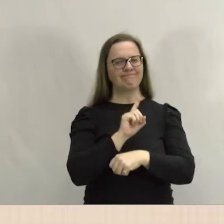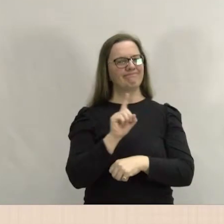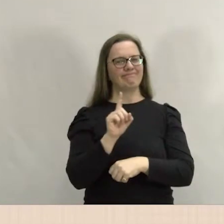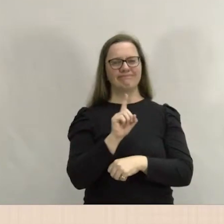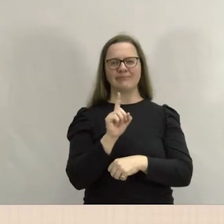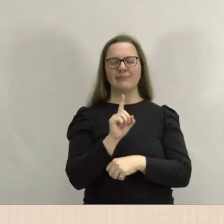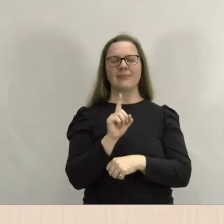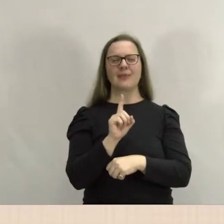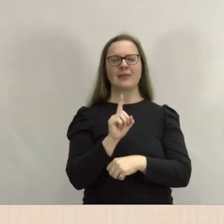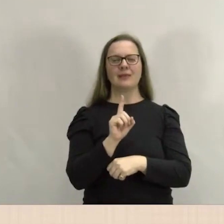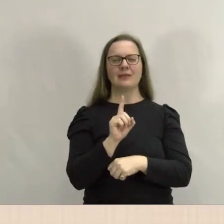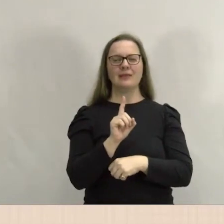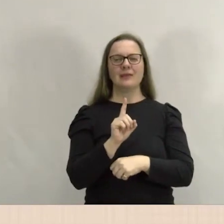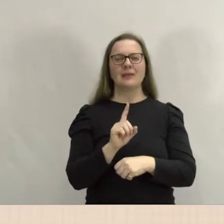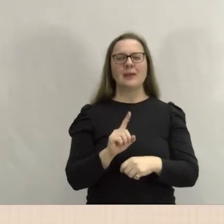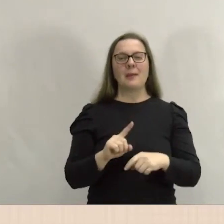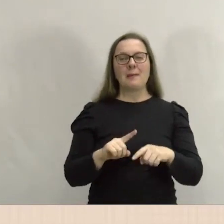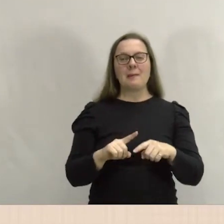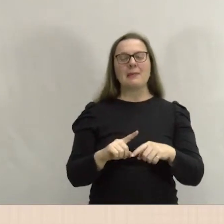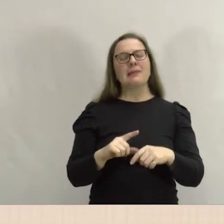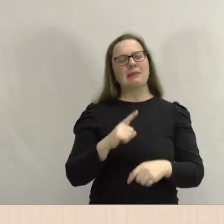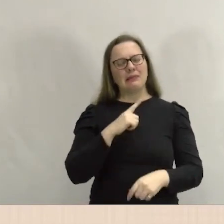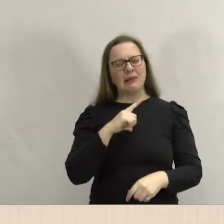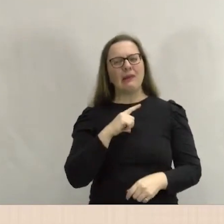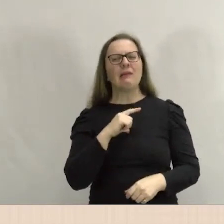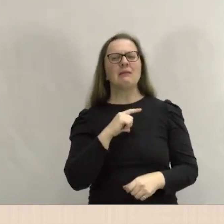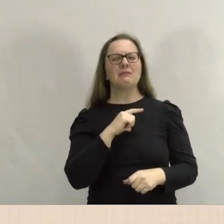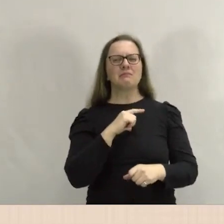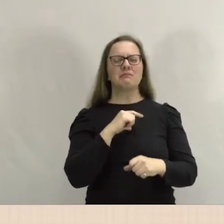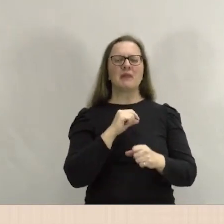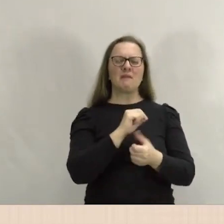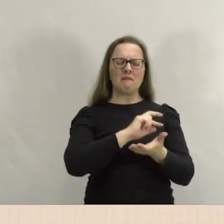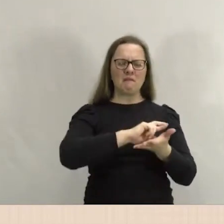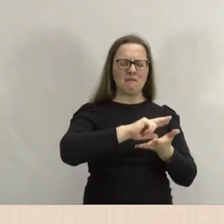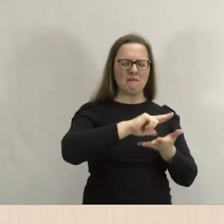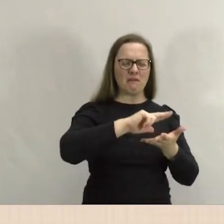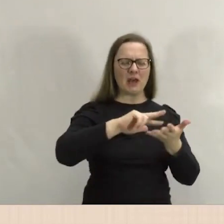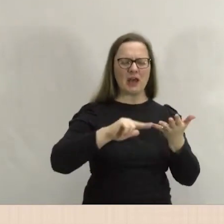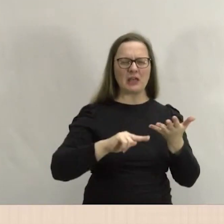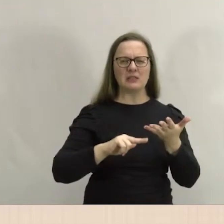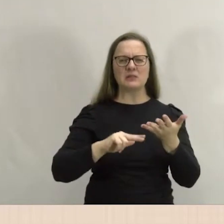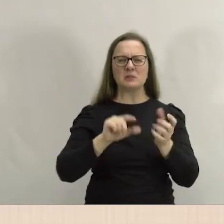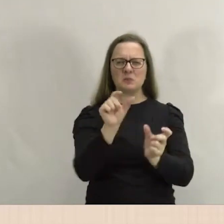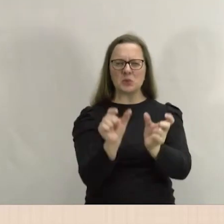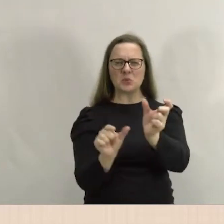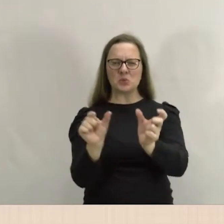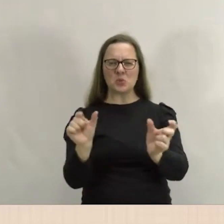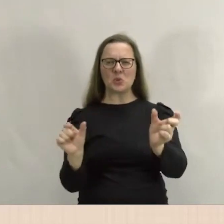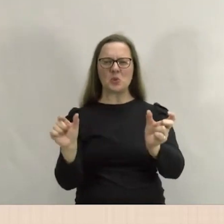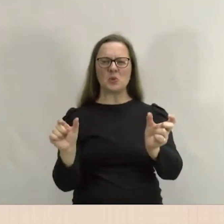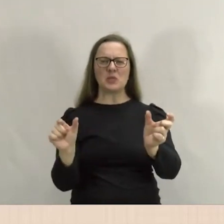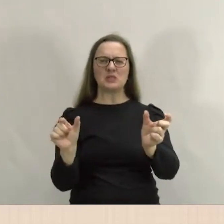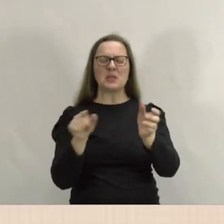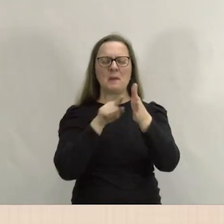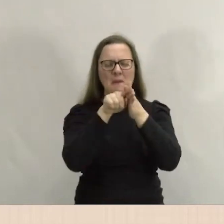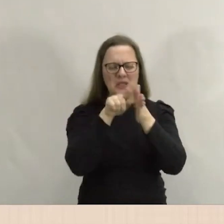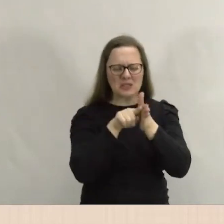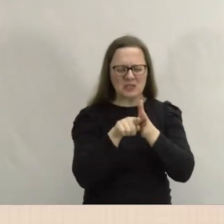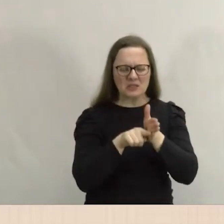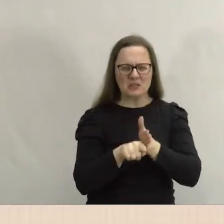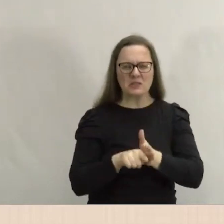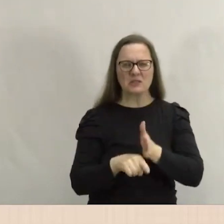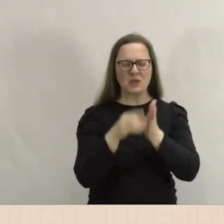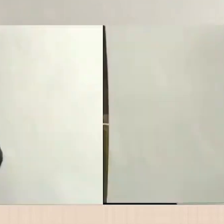Graças a Deus nós temos muitos estudiosos dedicados de entender a Bíblia, estudar a